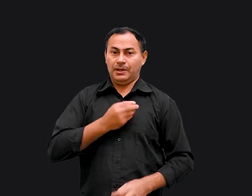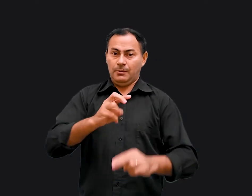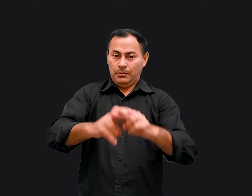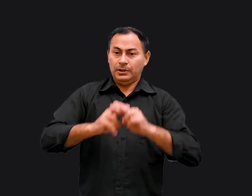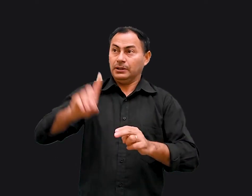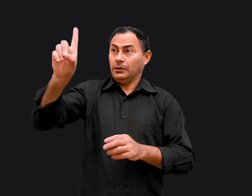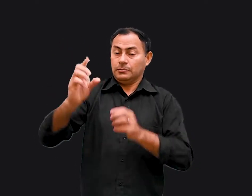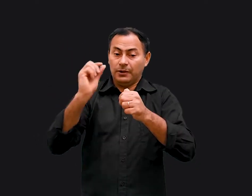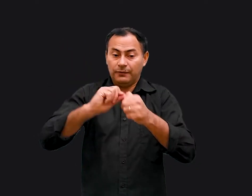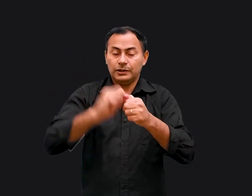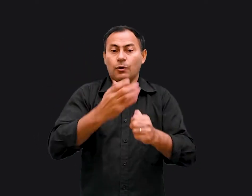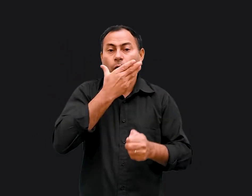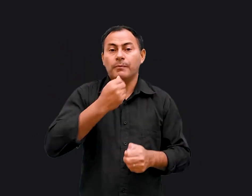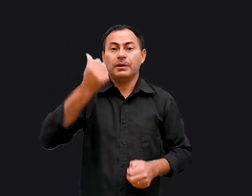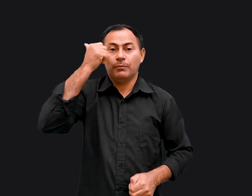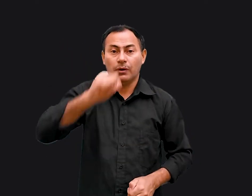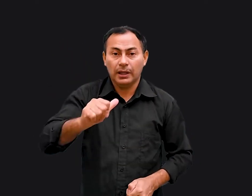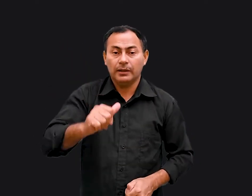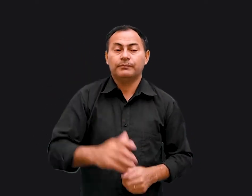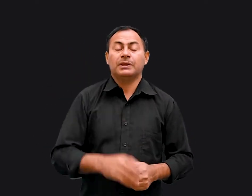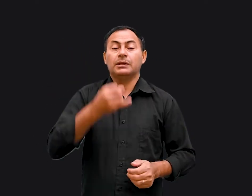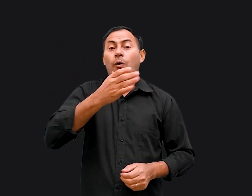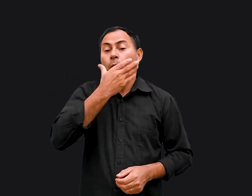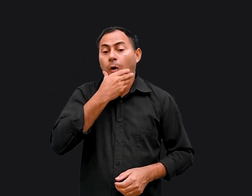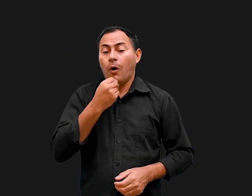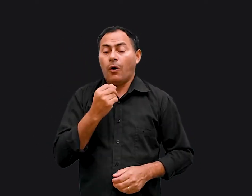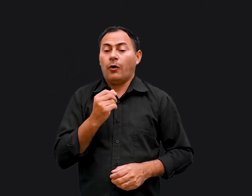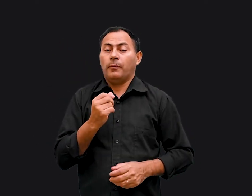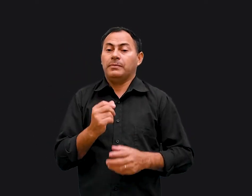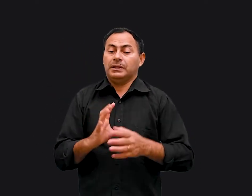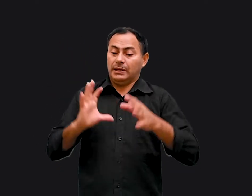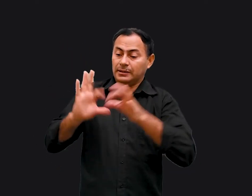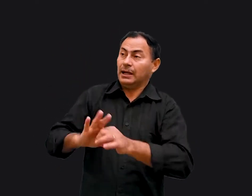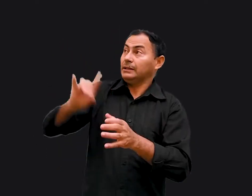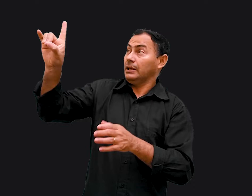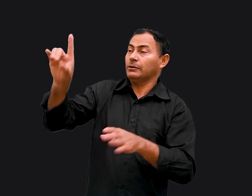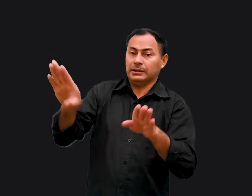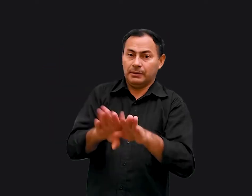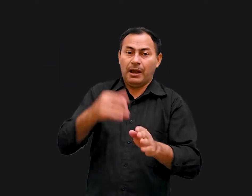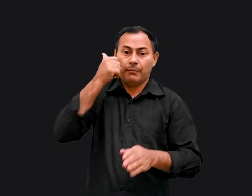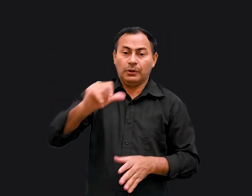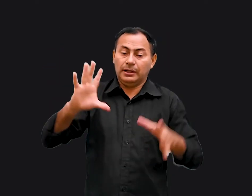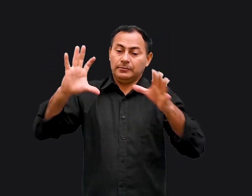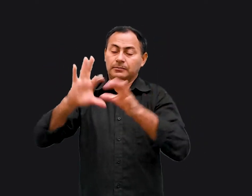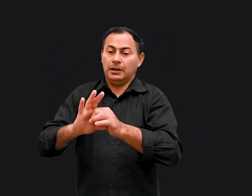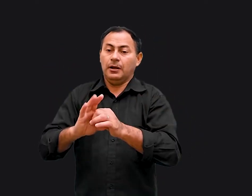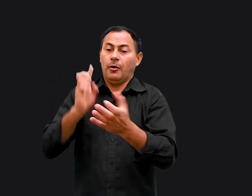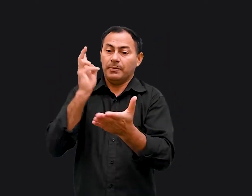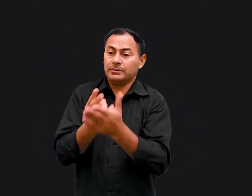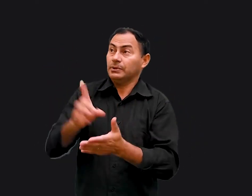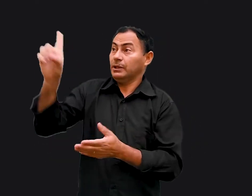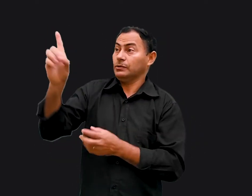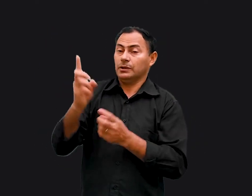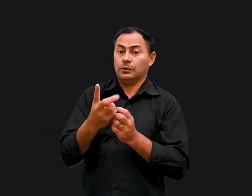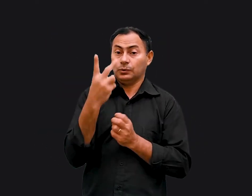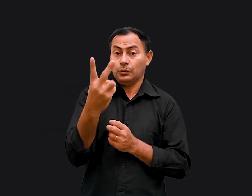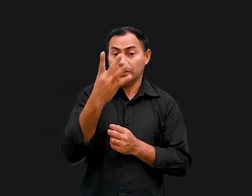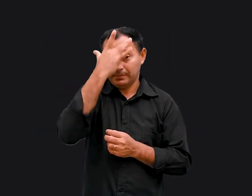Deus os criou homem e mulher. Se o homem está relacionado a Deus e se a mulher está relacionada ao mesmo Deus como duas pessoas,